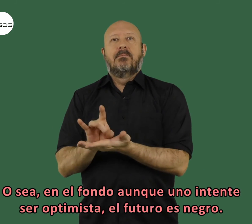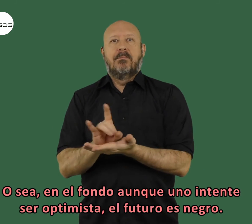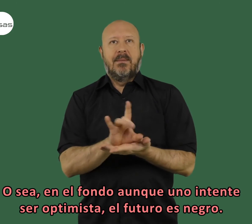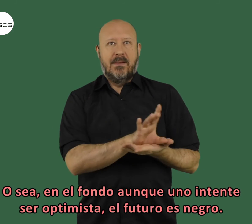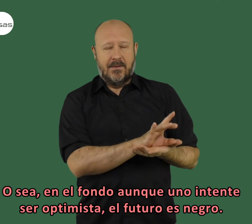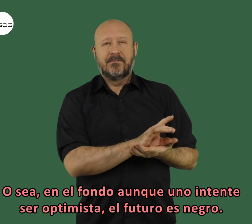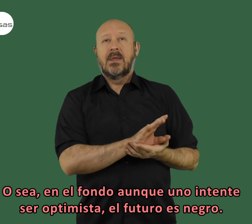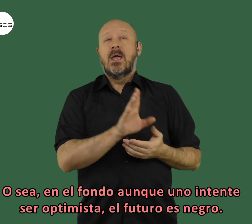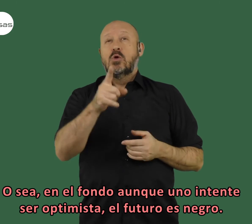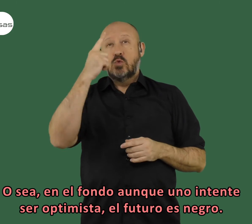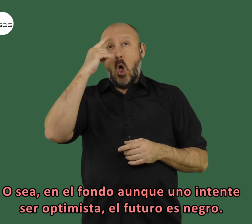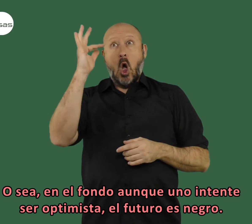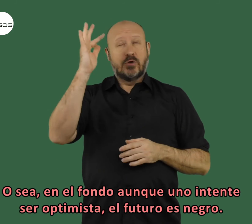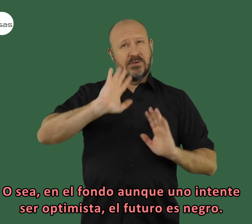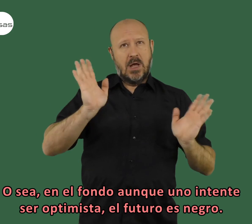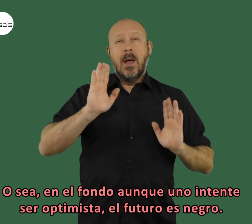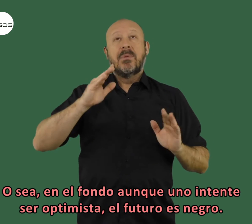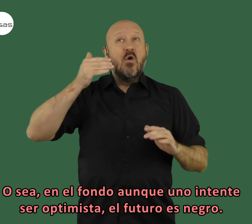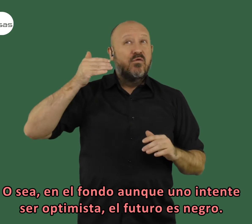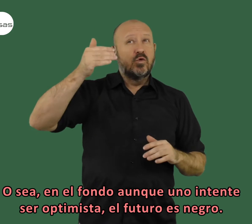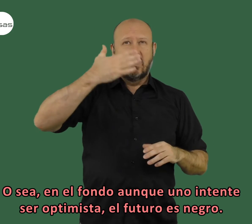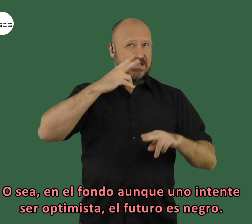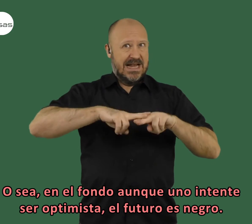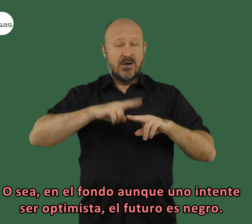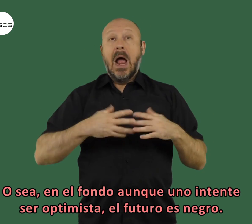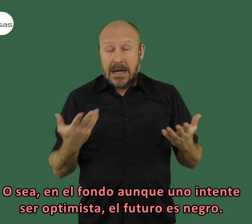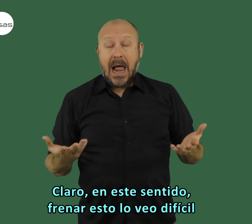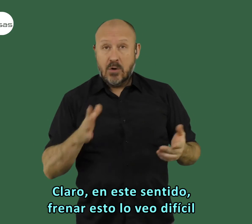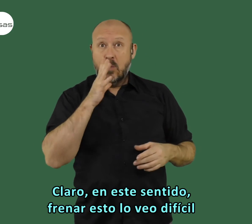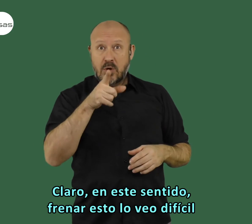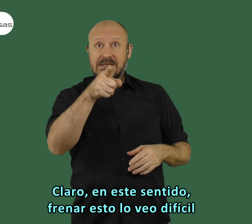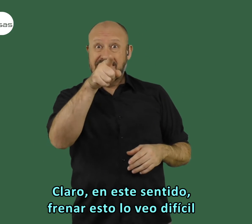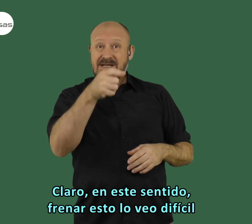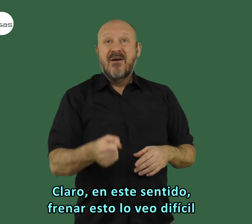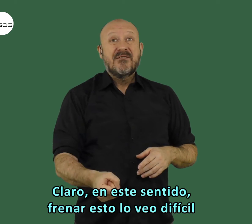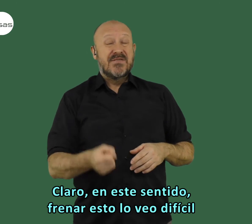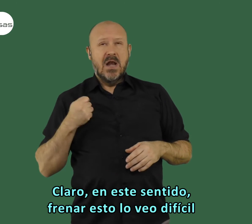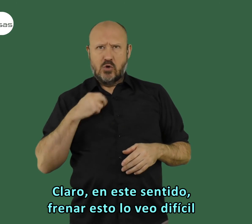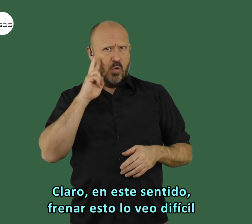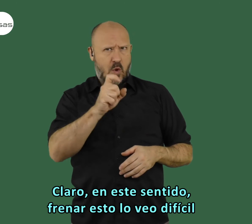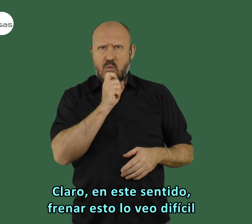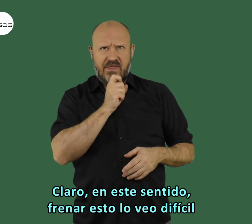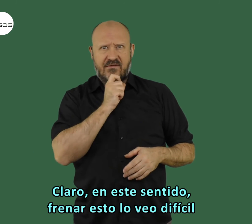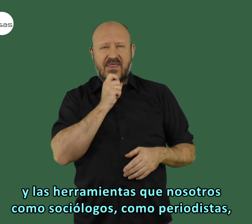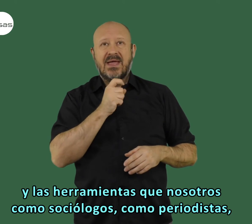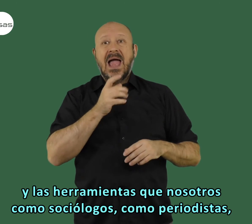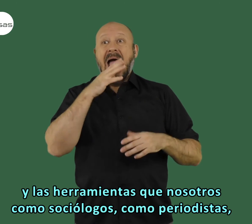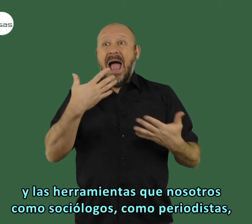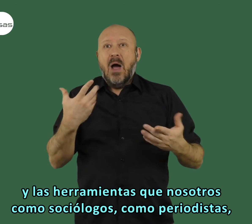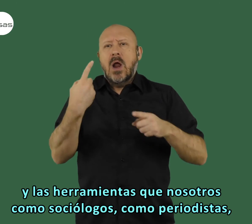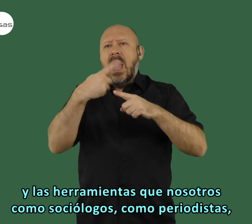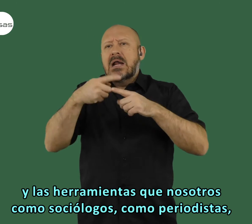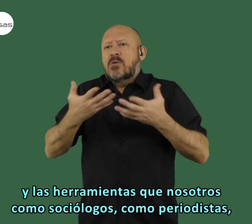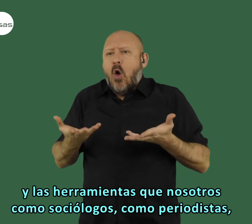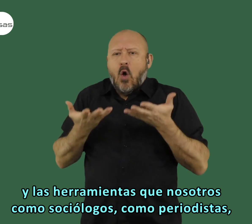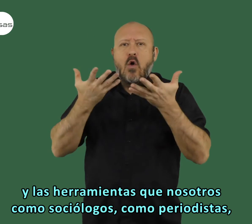descartar. O sea, en el fondo, aunque uno intente ser optimista, el futuro es negro en este sentido. Claro, es lo que frenar esto lo veo difícil, y las